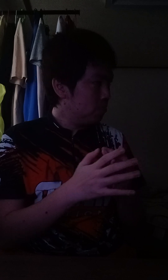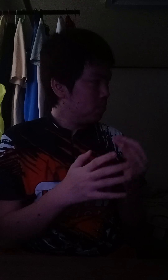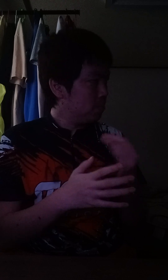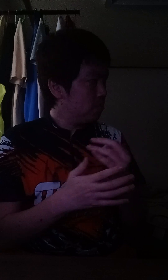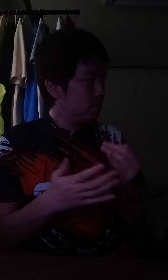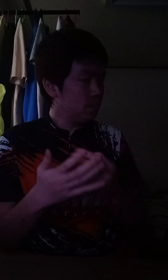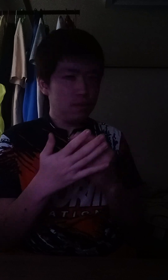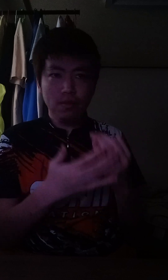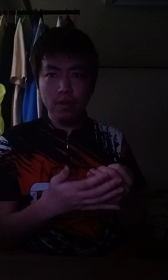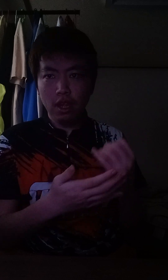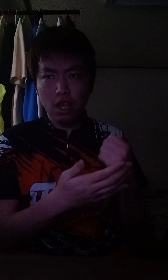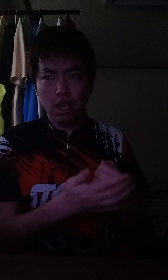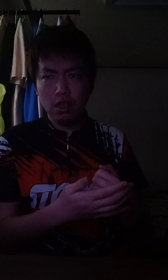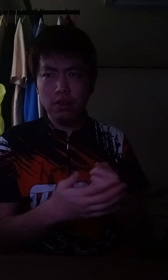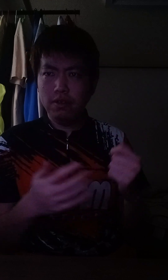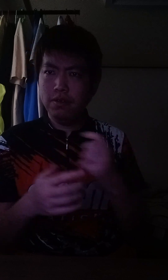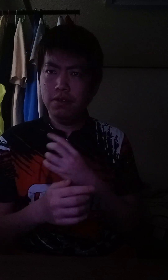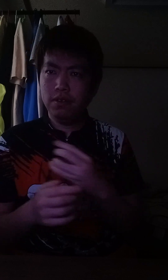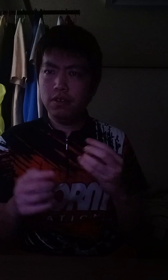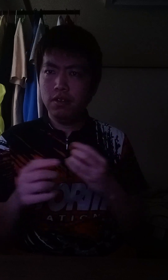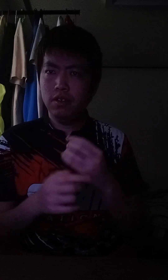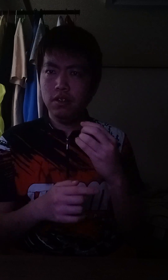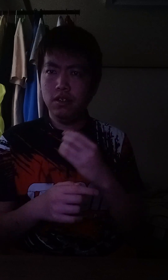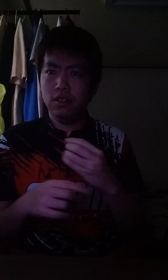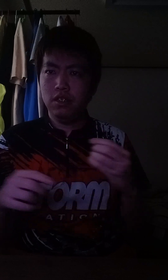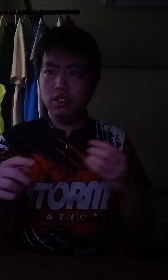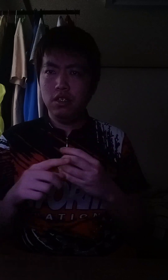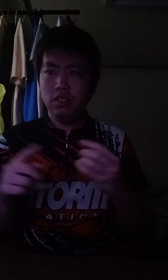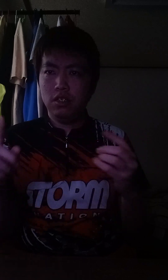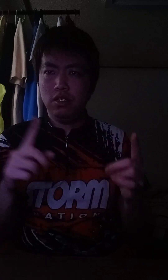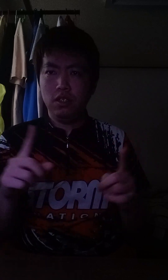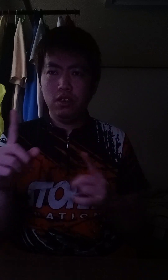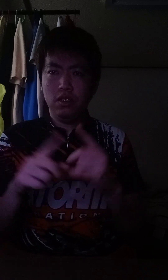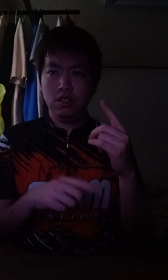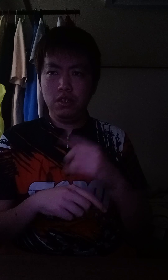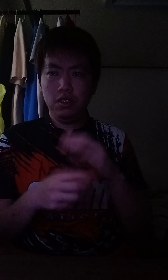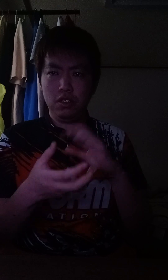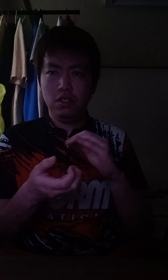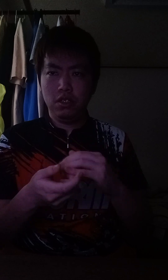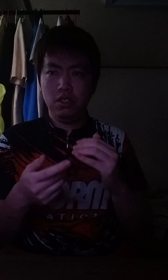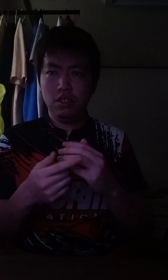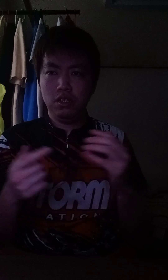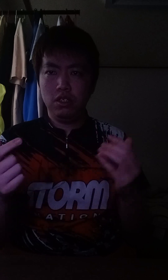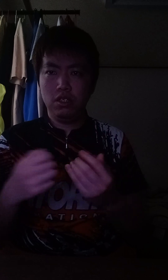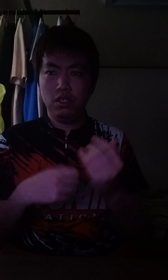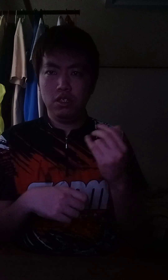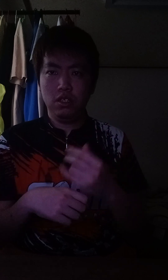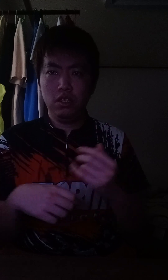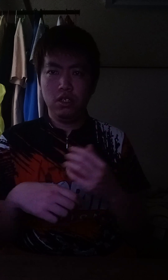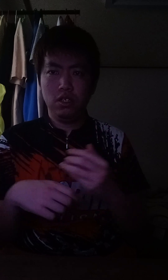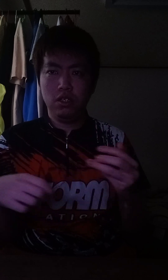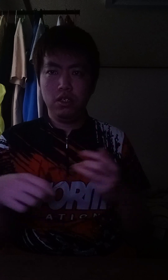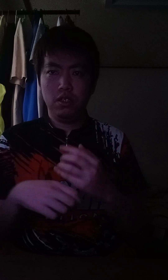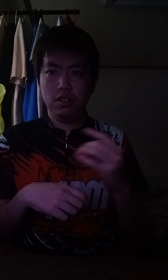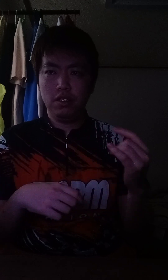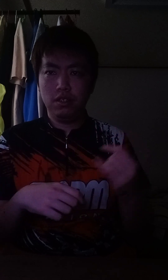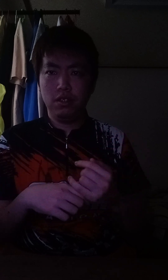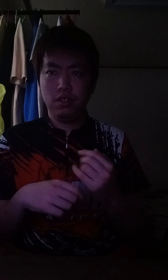너무 복잡해서 정상적인 양쪽 심실 구조를 못 만들고 폰탄 수술이라고 해서